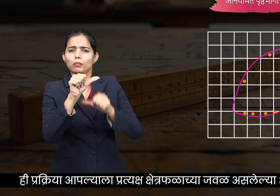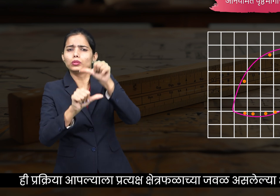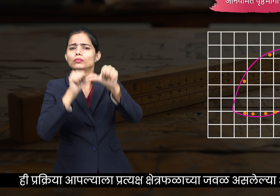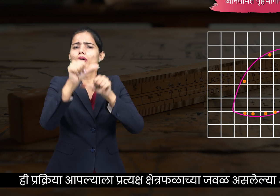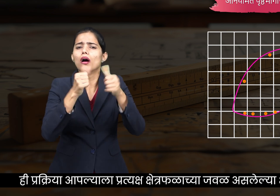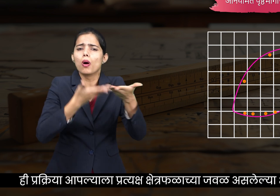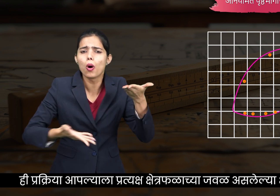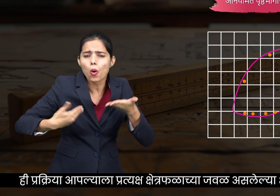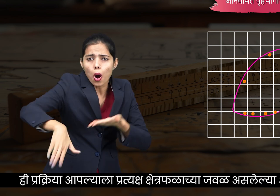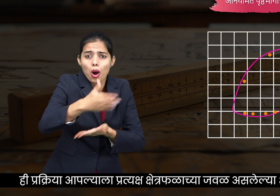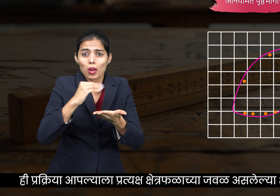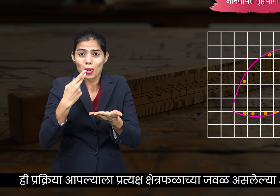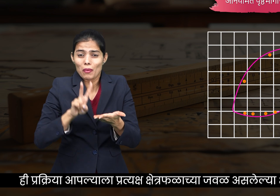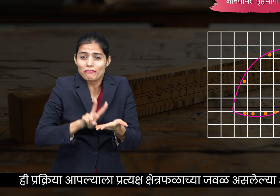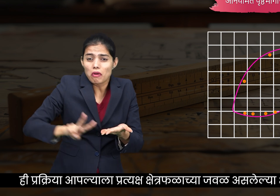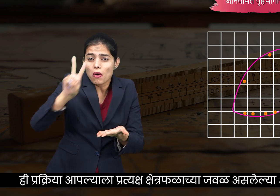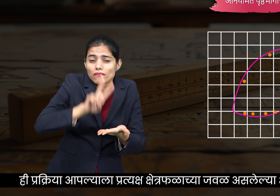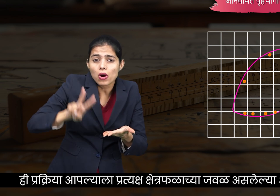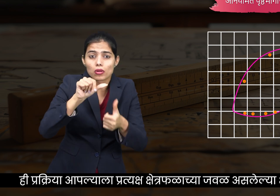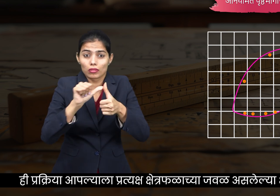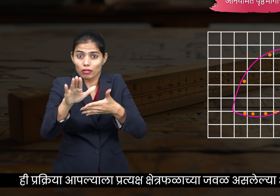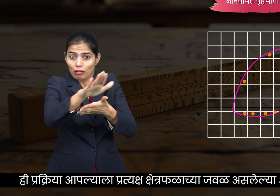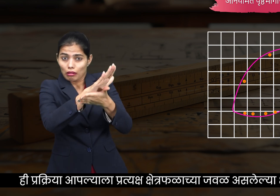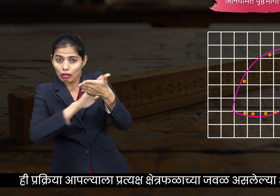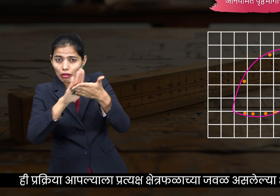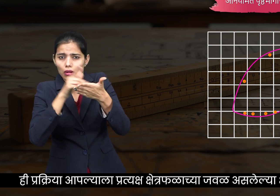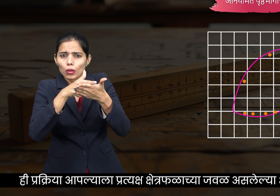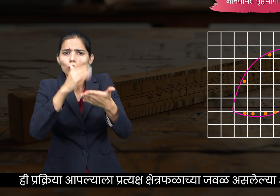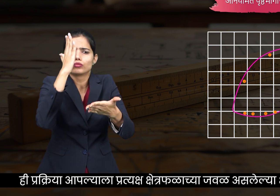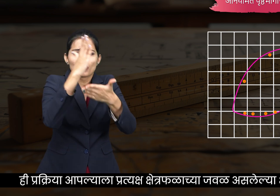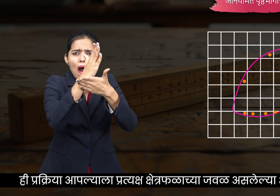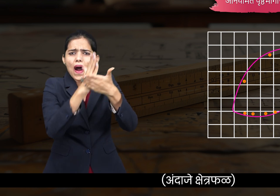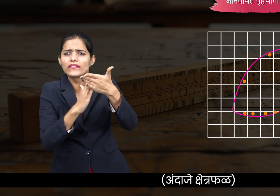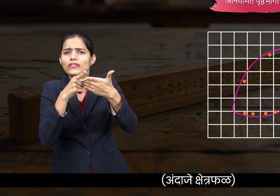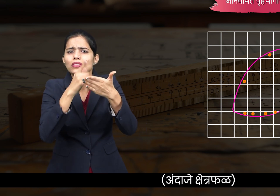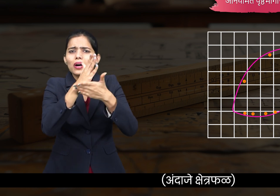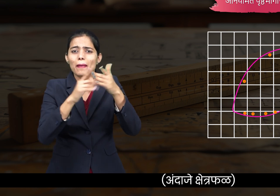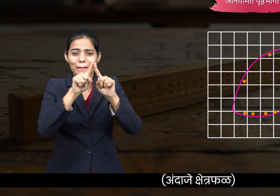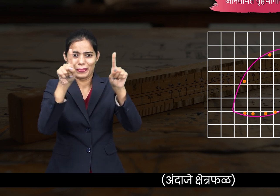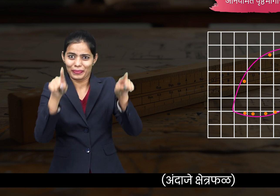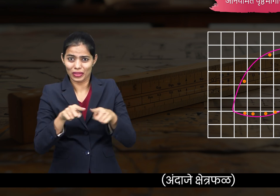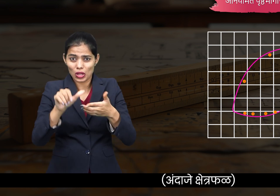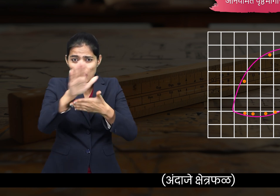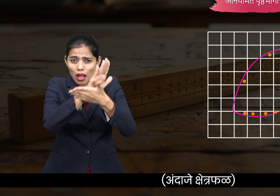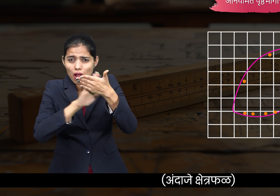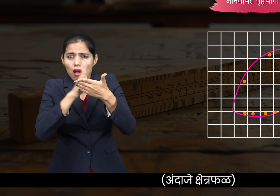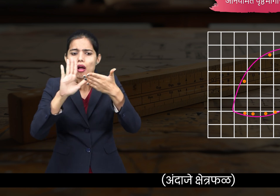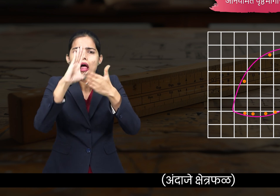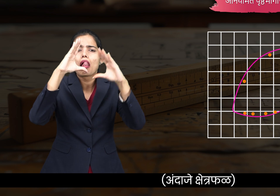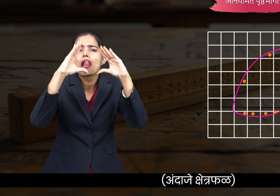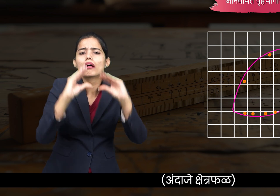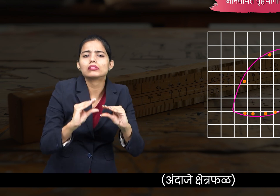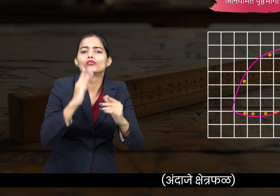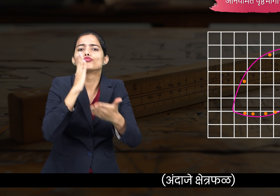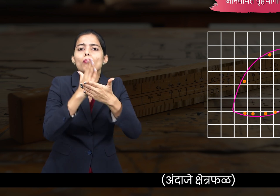ही प्रक्रिया आपल्याला प्रत्यक्ष क्षेत्रफळाच्या जवळ असलेल्या क्षेत्रफळाचे मूल्य देईल. कंसात अंदाजे क्षेत्रफळ.